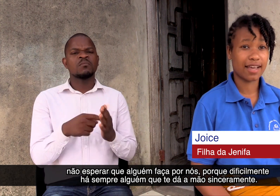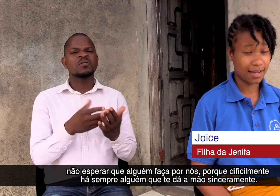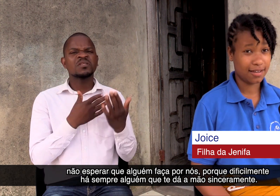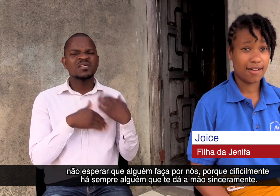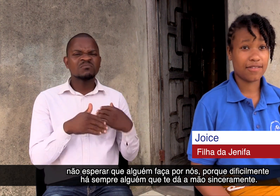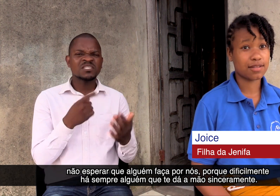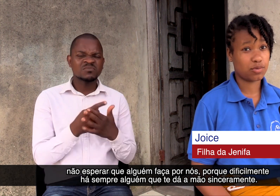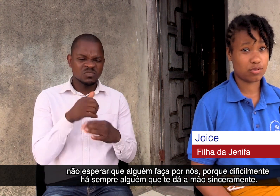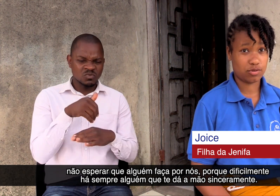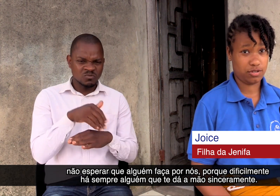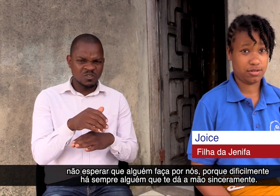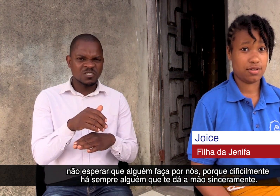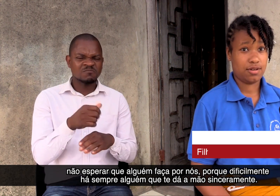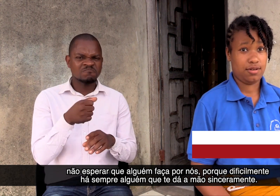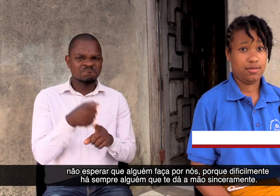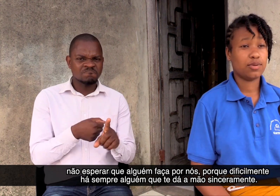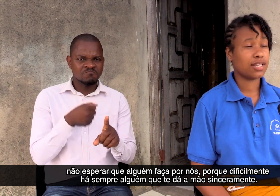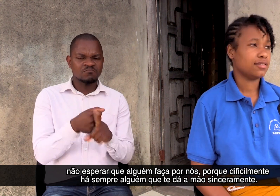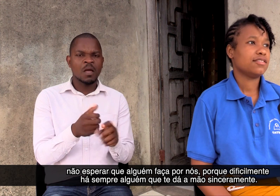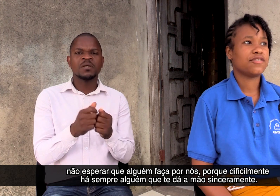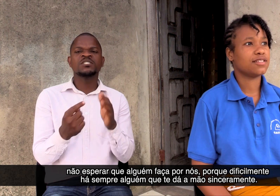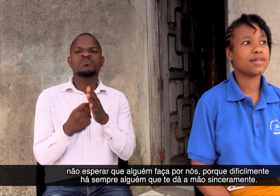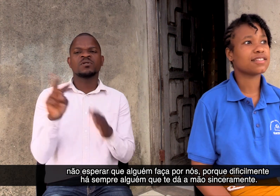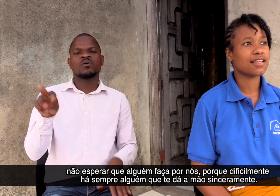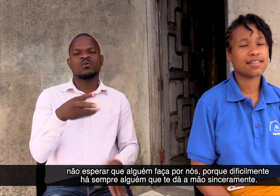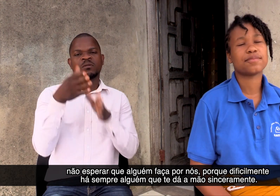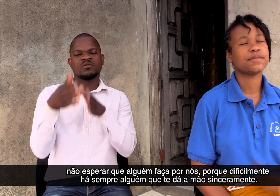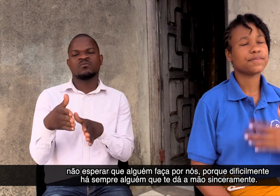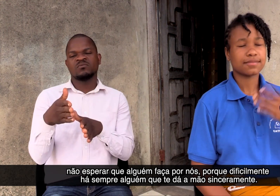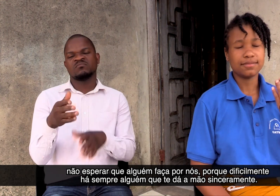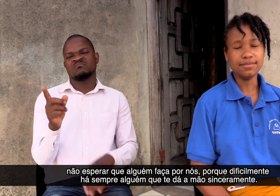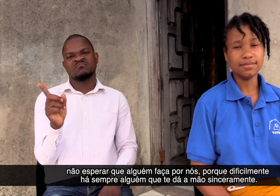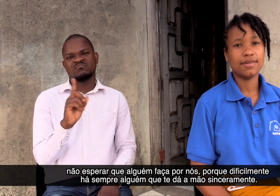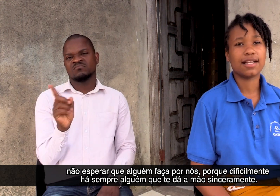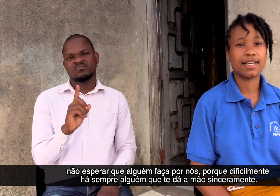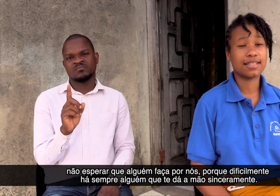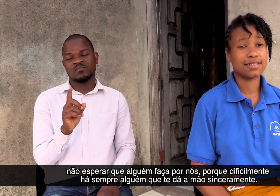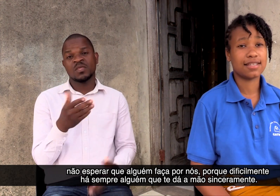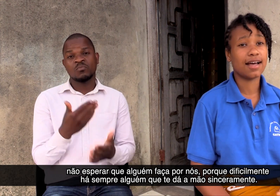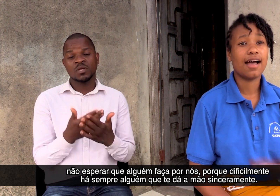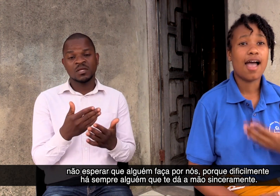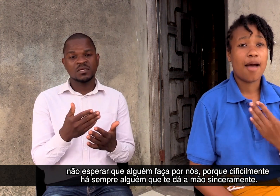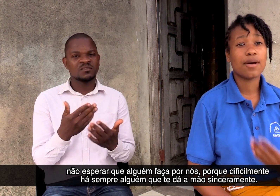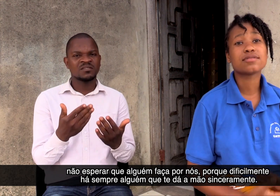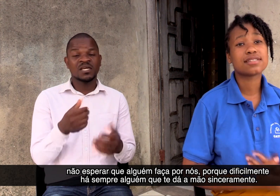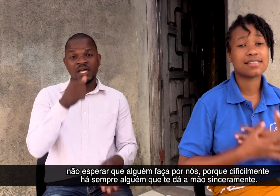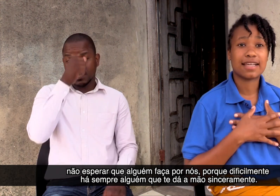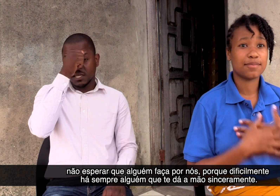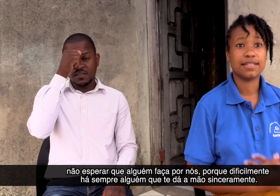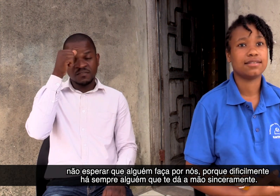que alguém faça por nós. Porque dificilmente há sempre alguém que te dá a